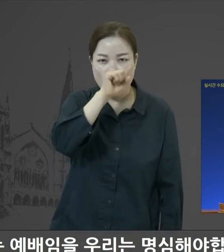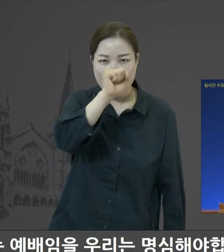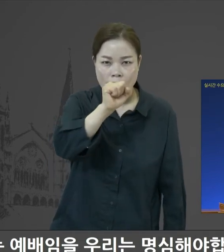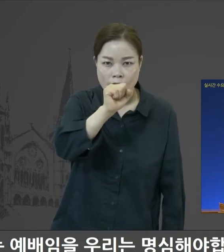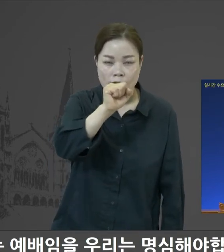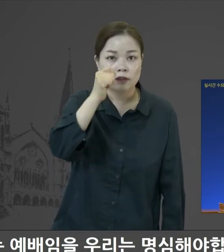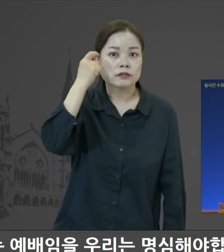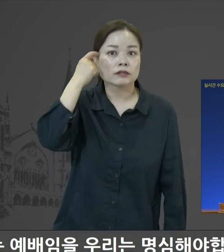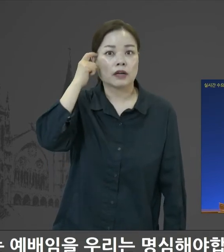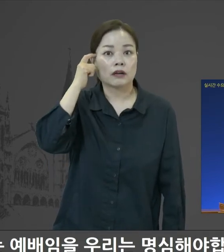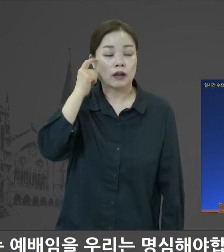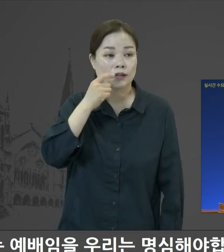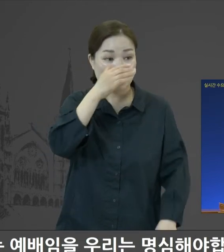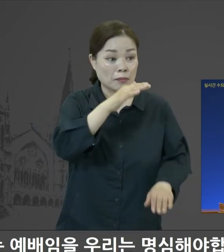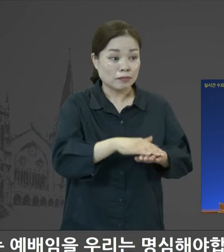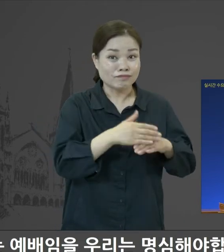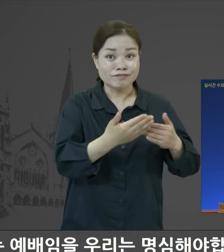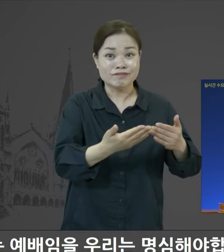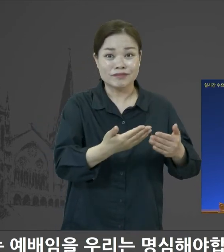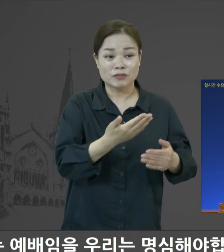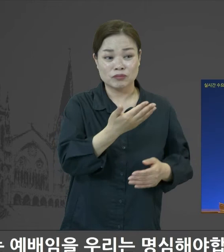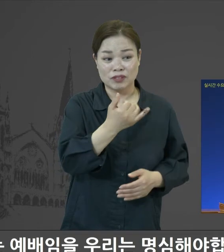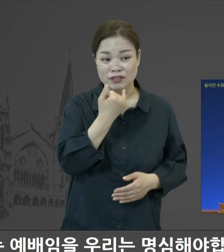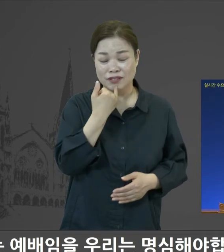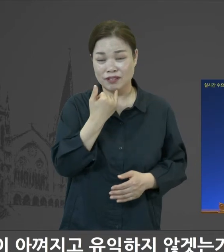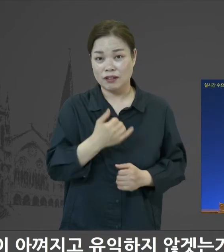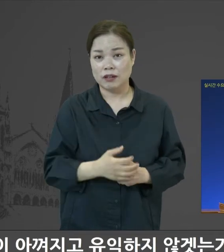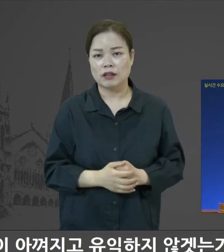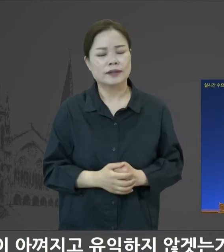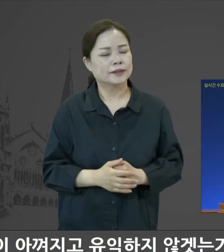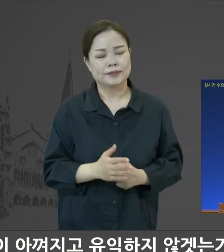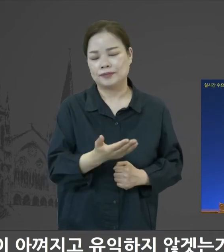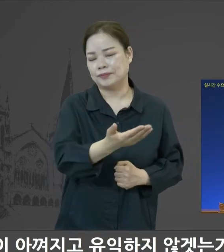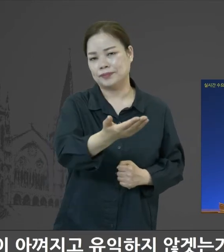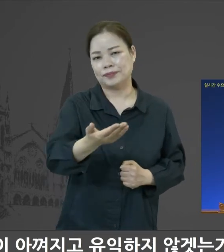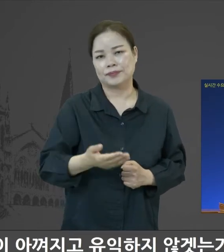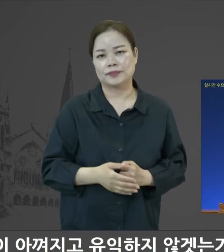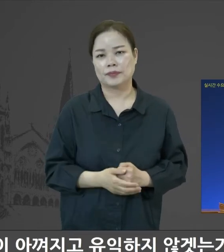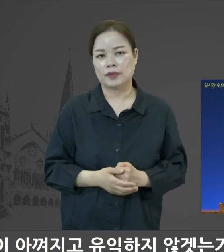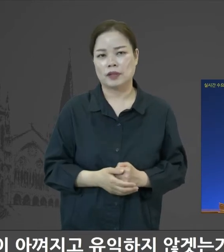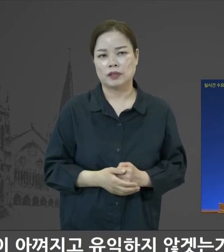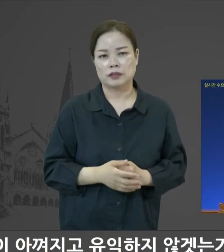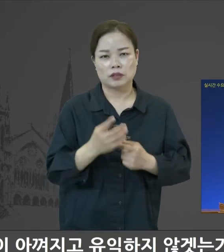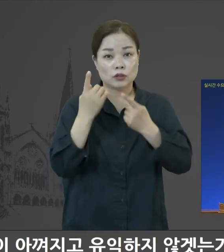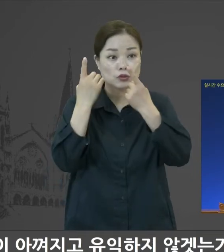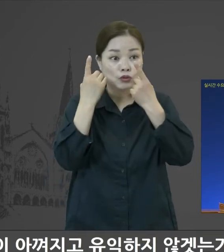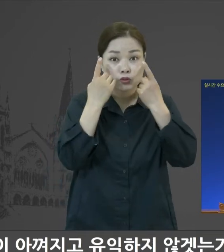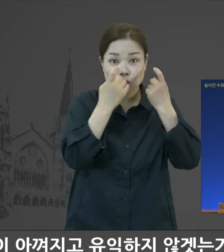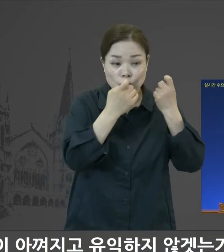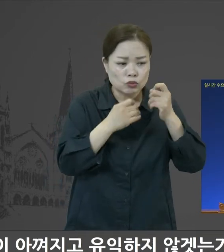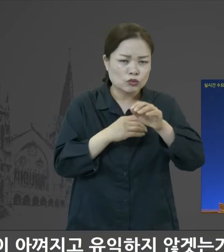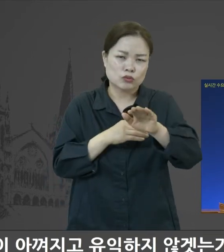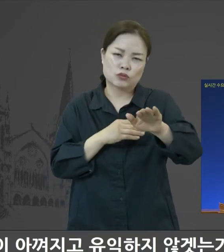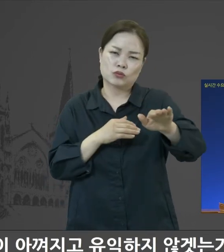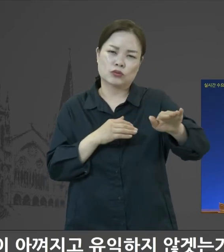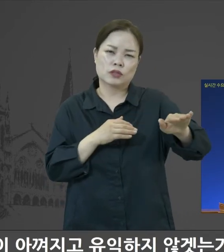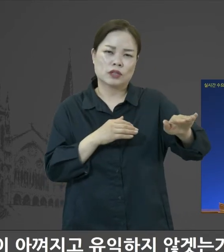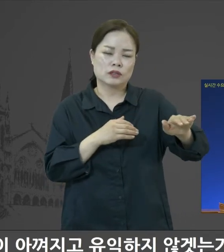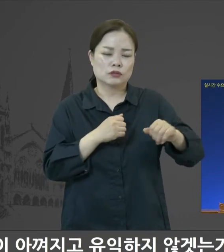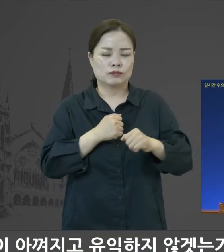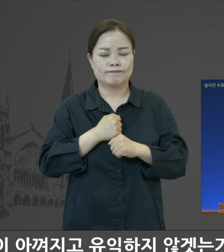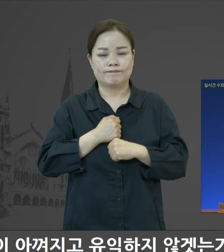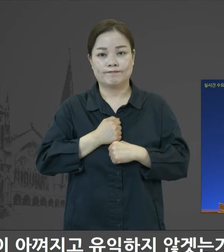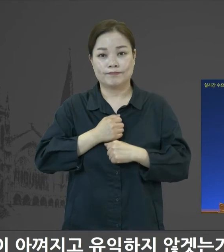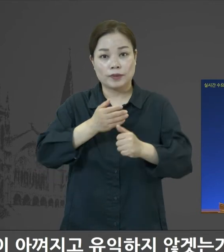그러니까 예배 이렇게 좀 드리자. 여러분, 이런 유혹을 우리가 주의해야